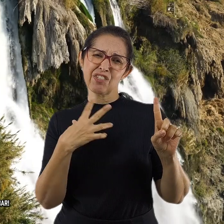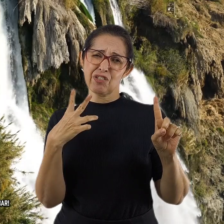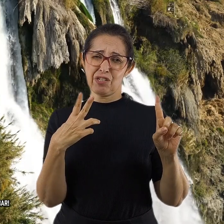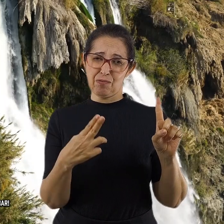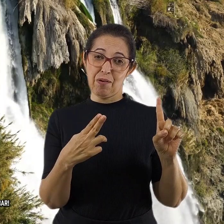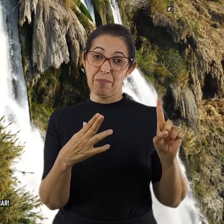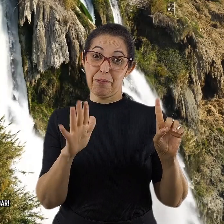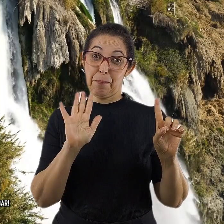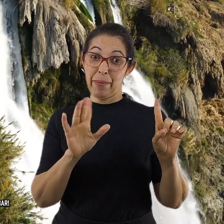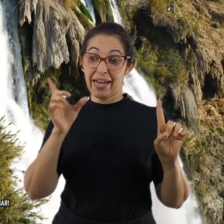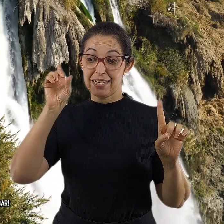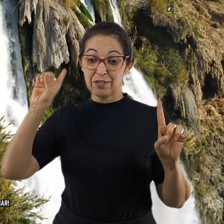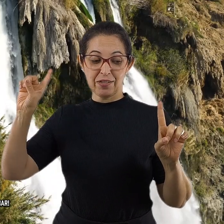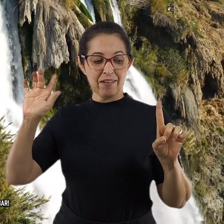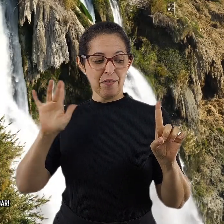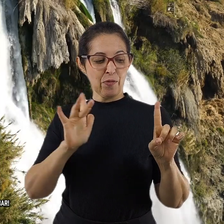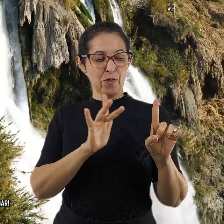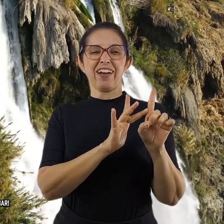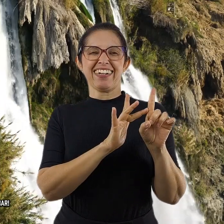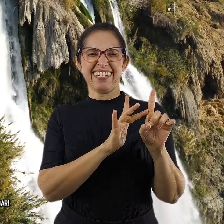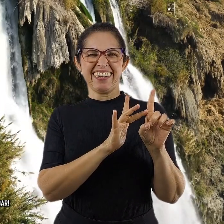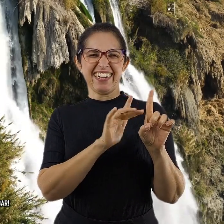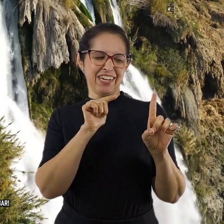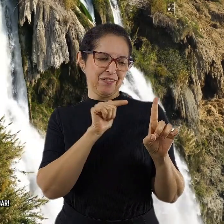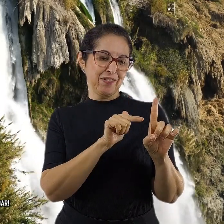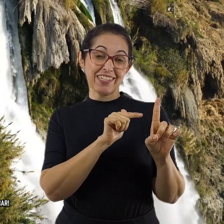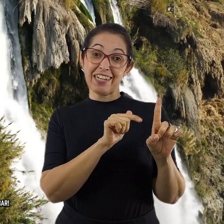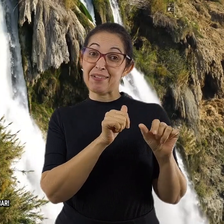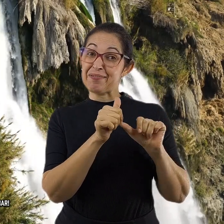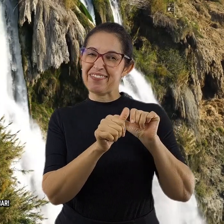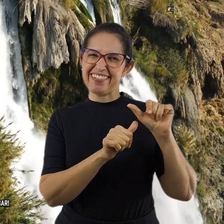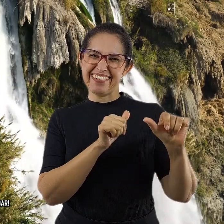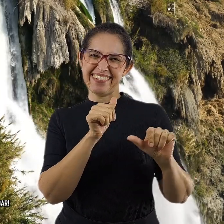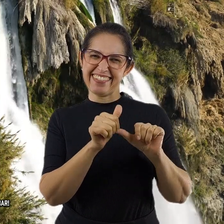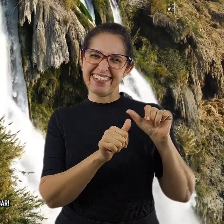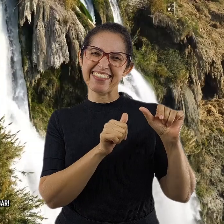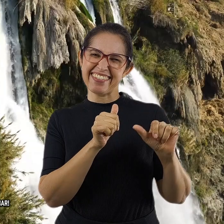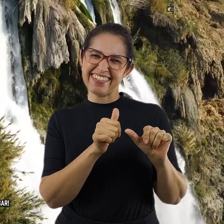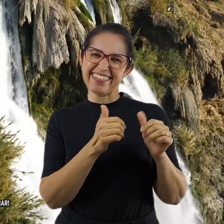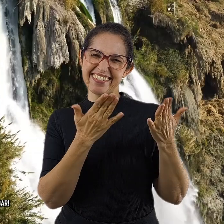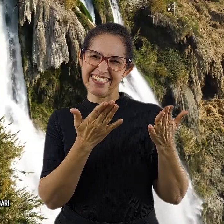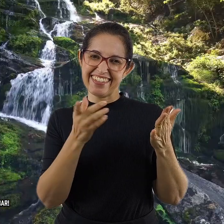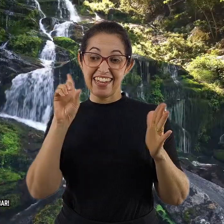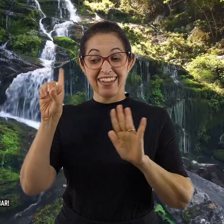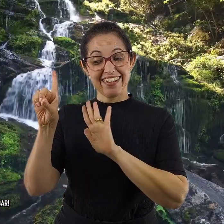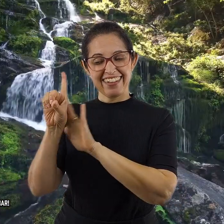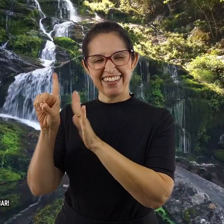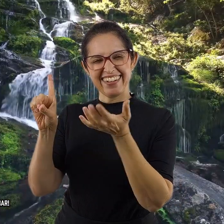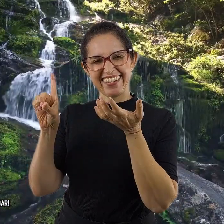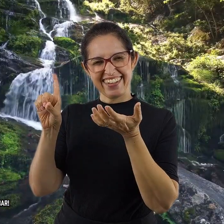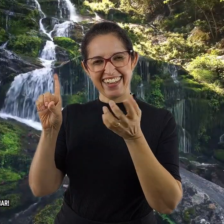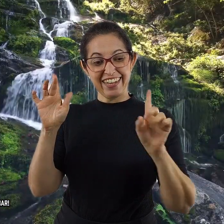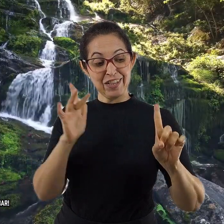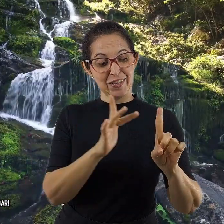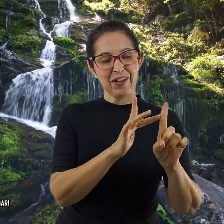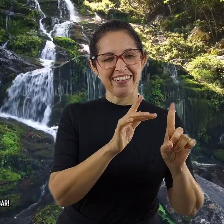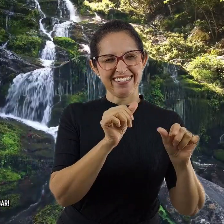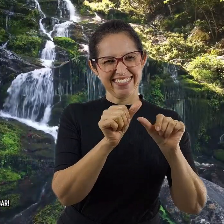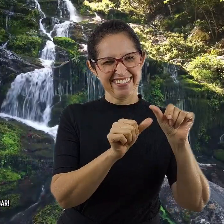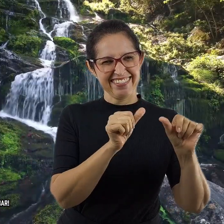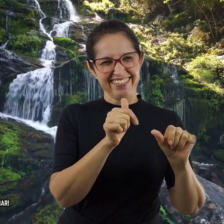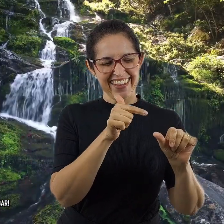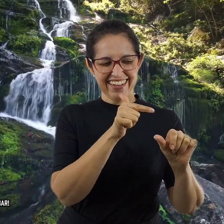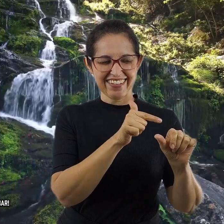O Senhor é aquele que pode te restaurar. Não é você, mas Ele está dizendo que Ele quer te restaurar.